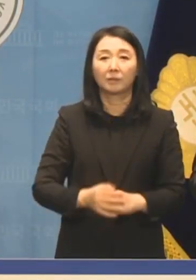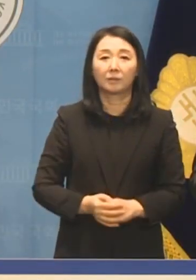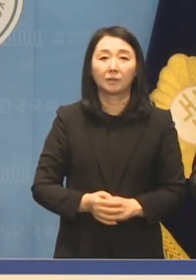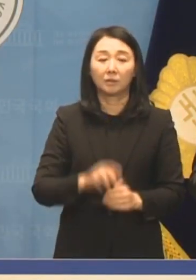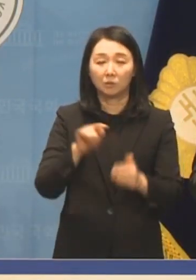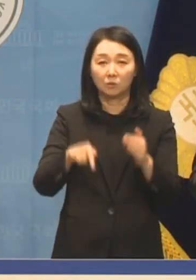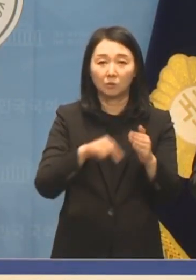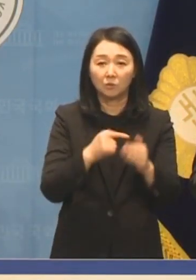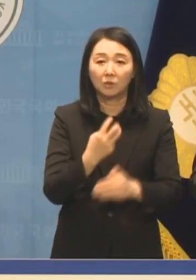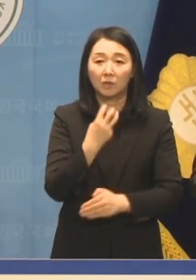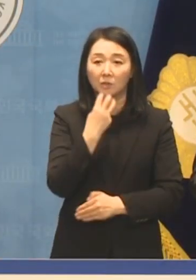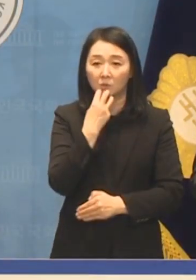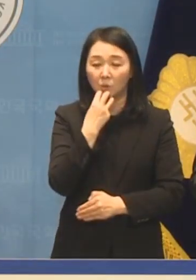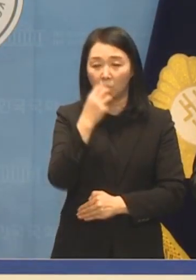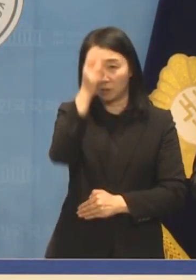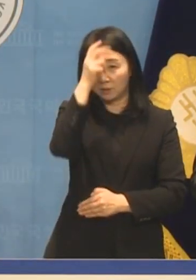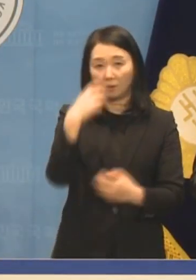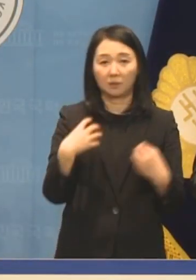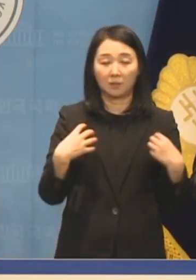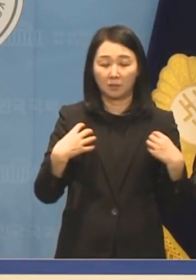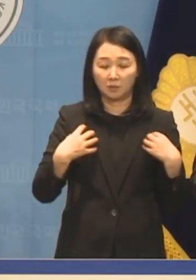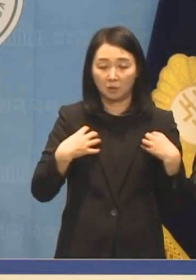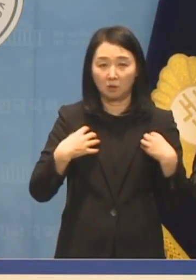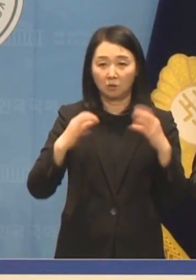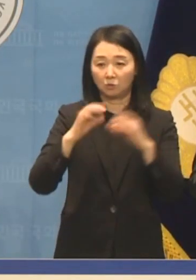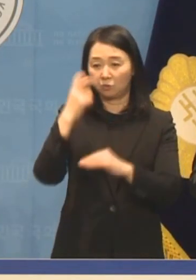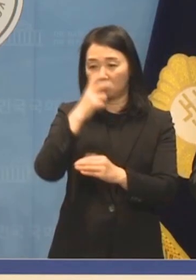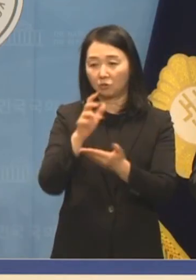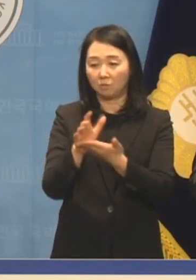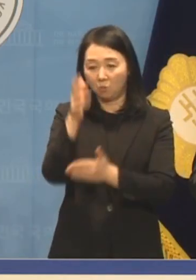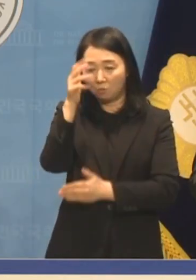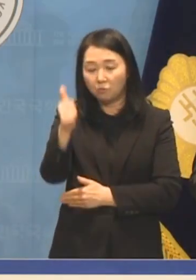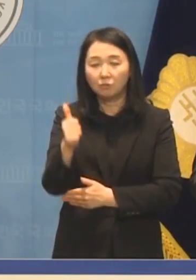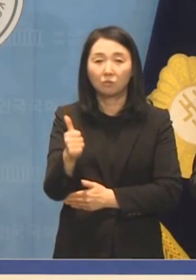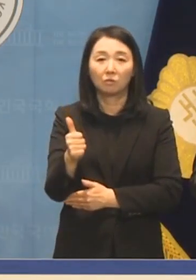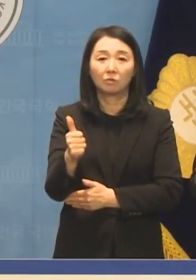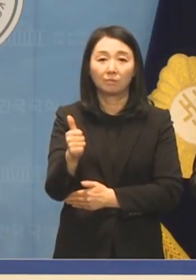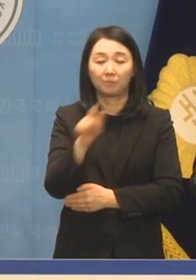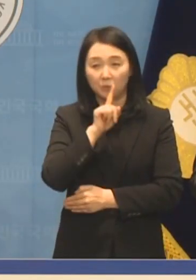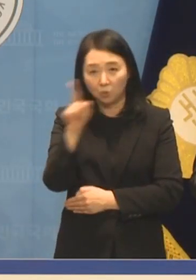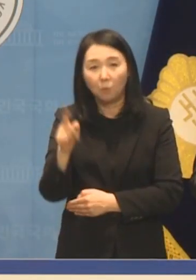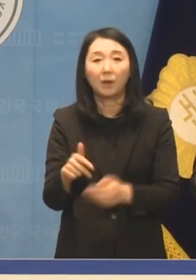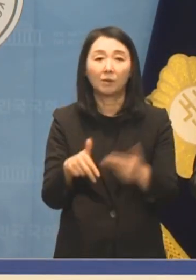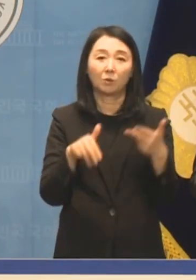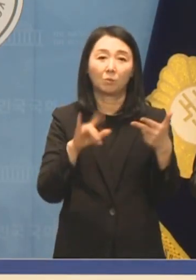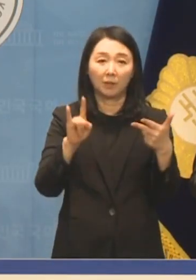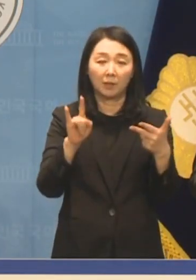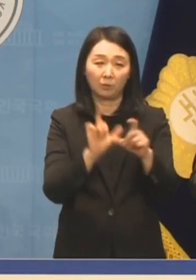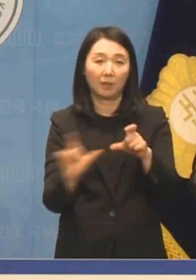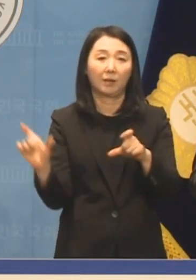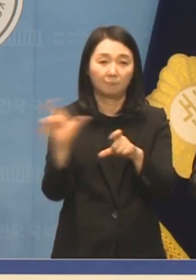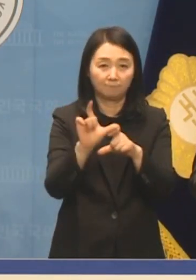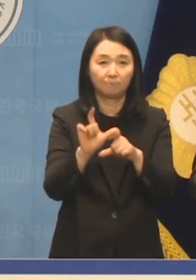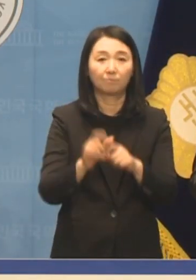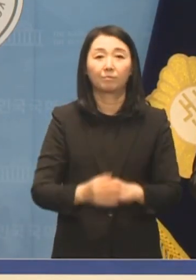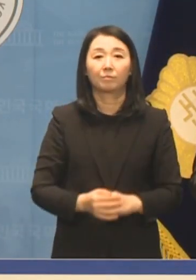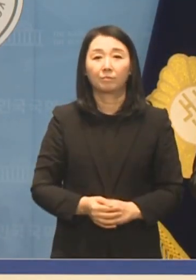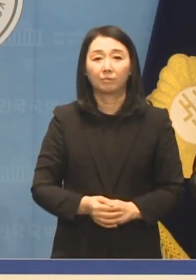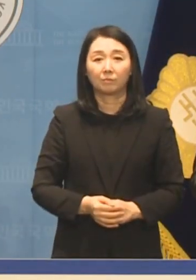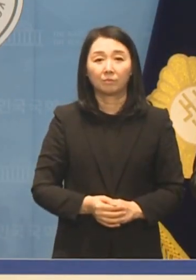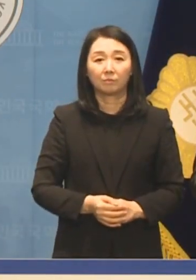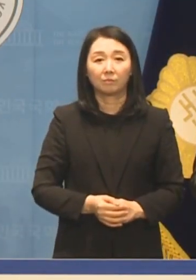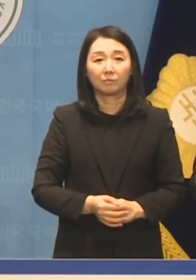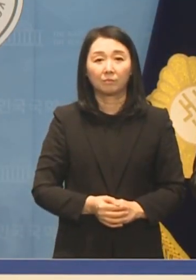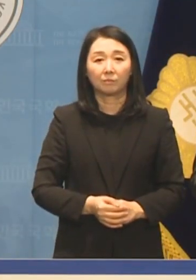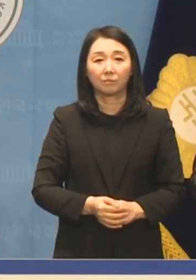그중에 서울청과 국수본에 7개 정도 되어 있습니다. 오늘 하나 더 추가합니다.